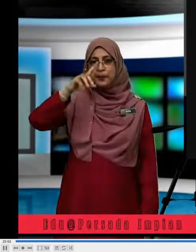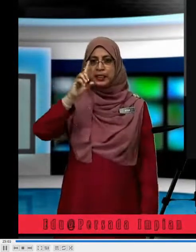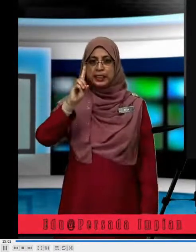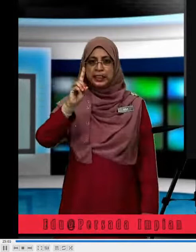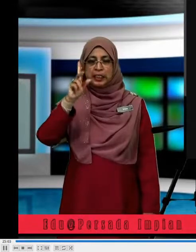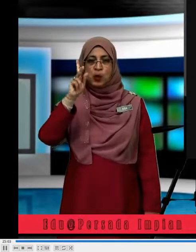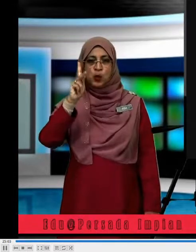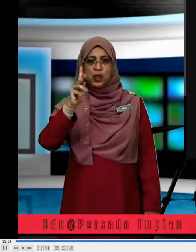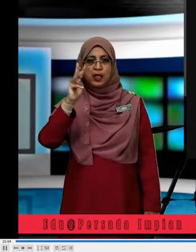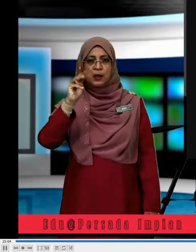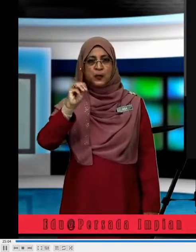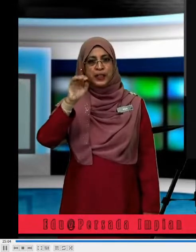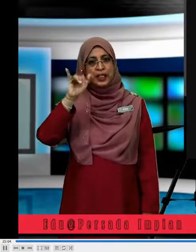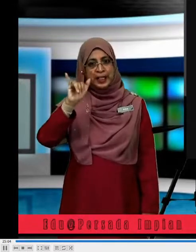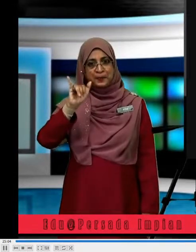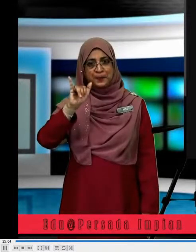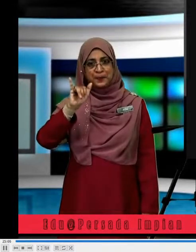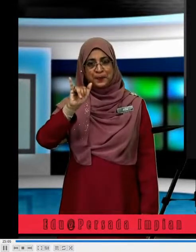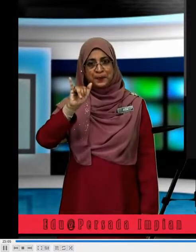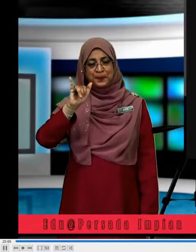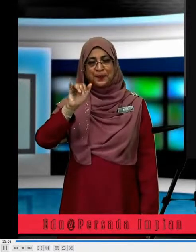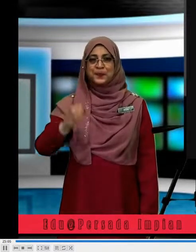pvd kolam